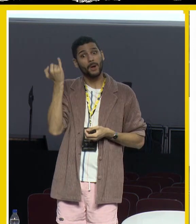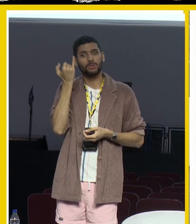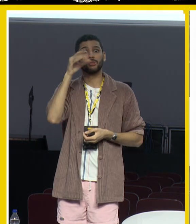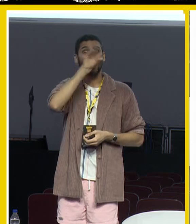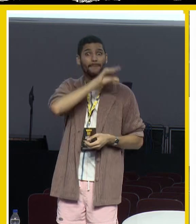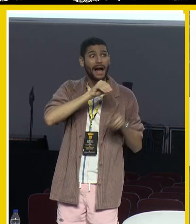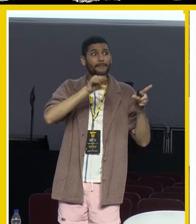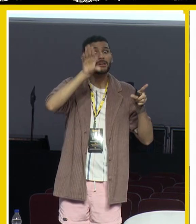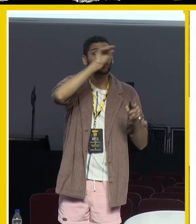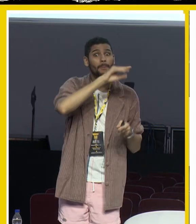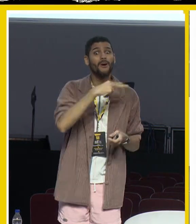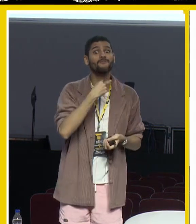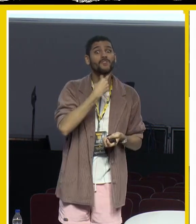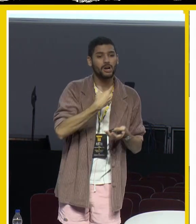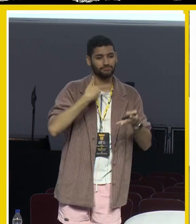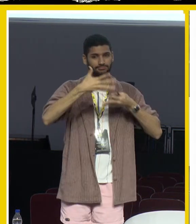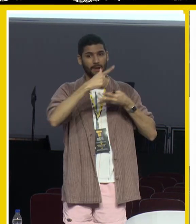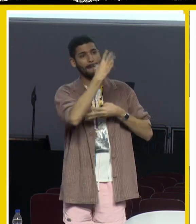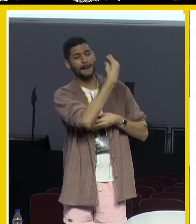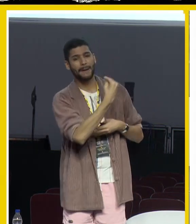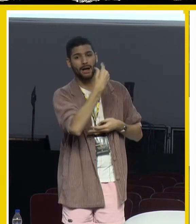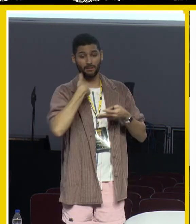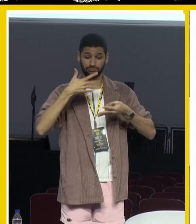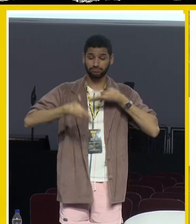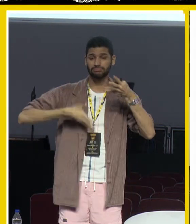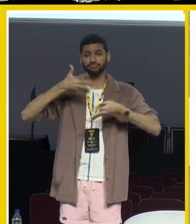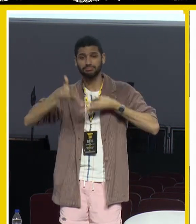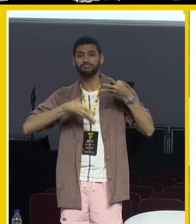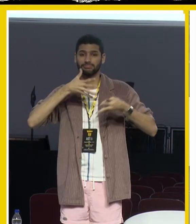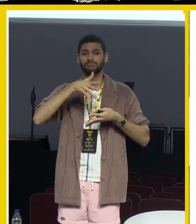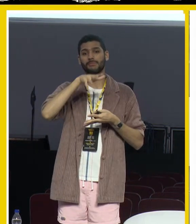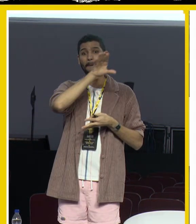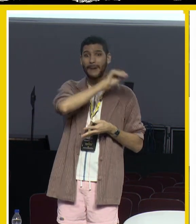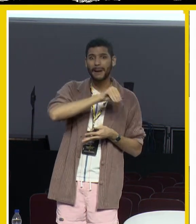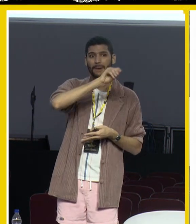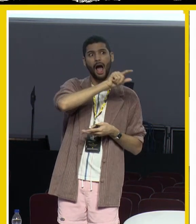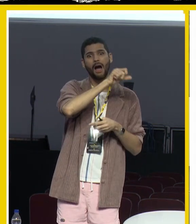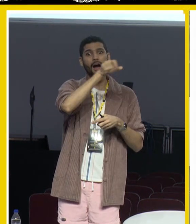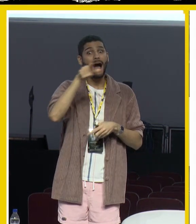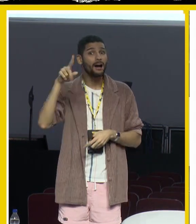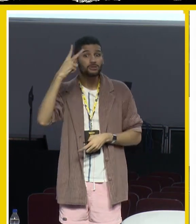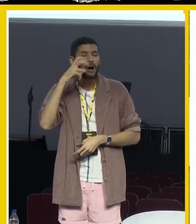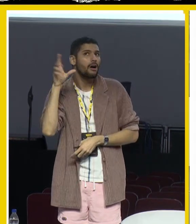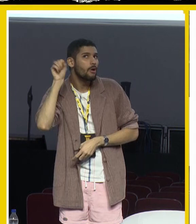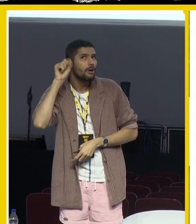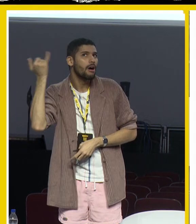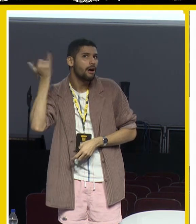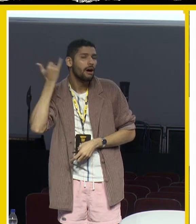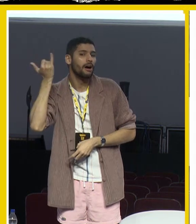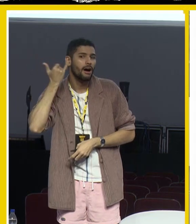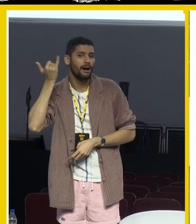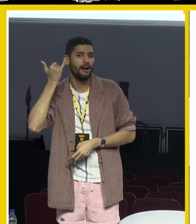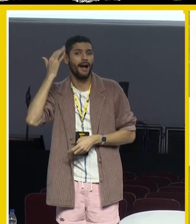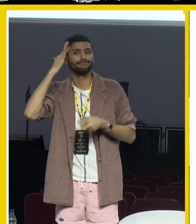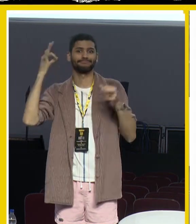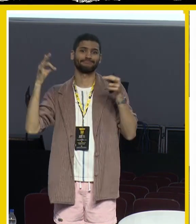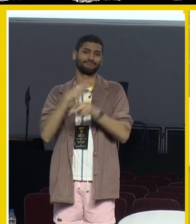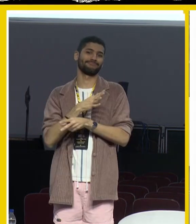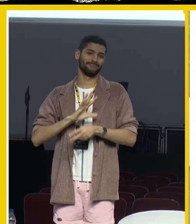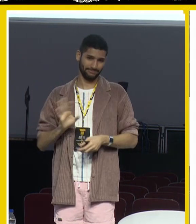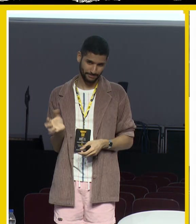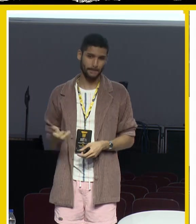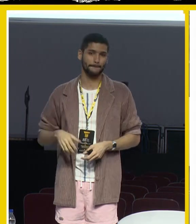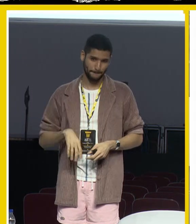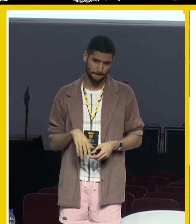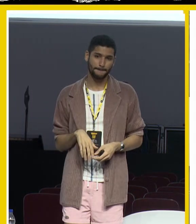falando por isso é importante que vai ter que o itep que o que eu escolhi faz a dublagem dos vídeos e aí os deficientes visuais